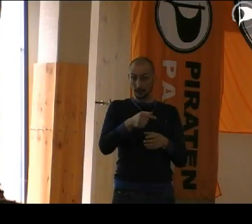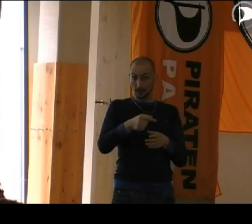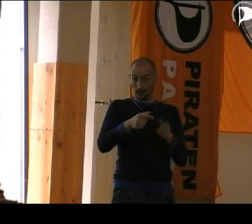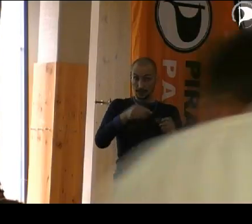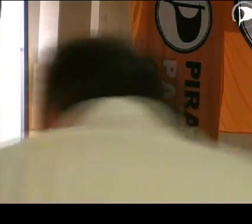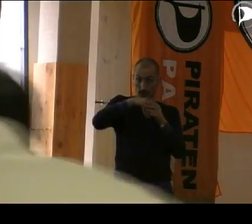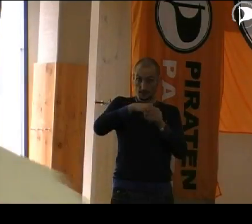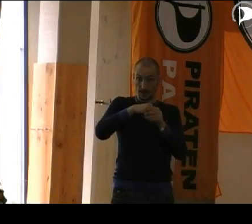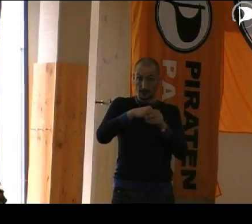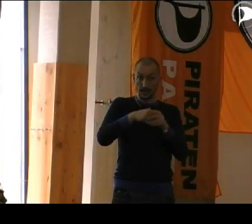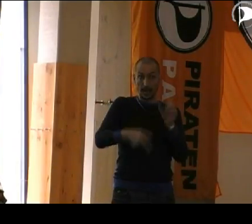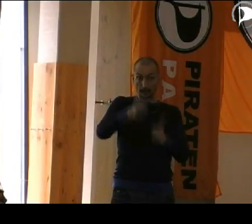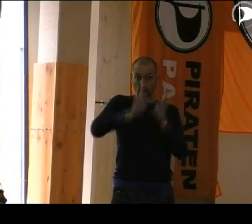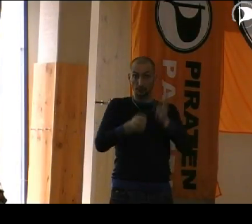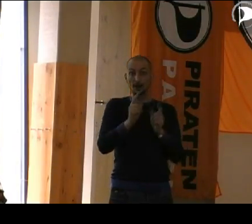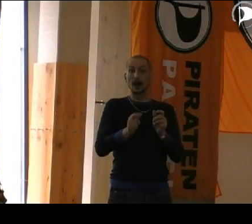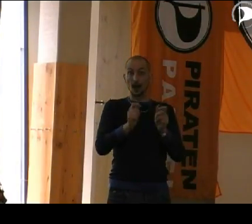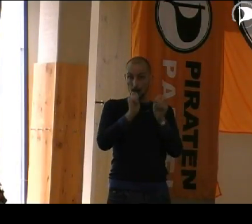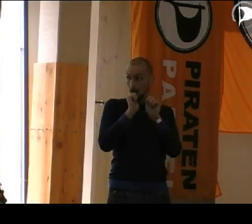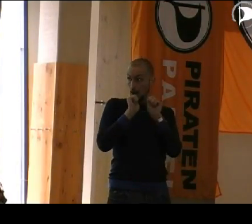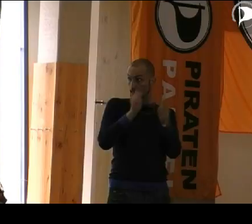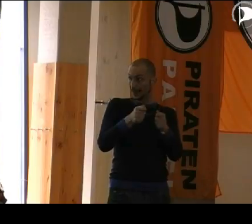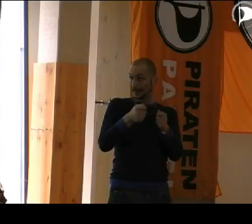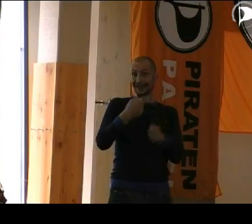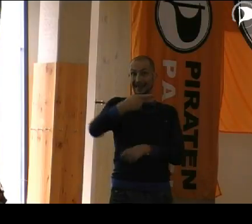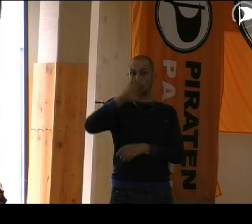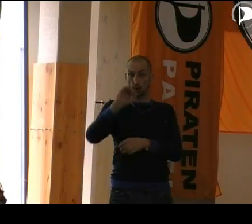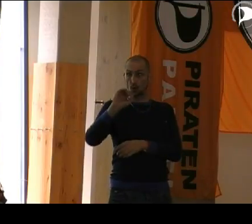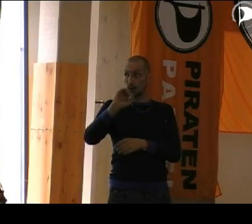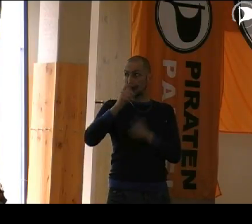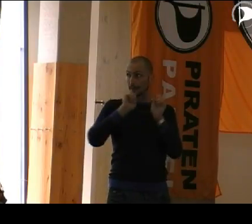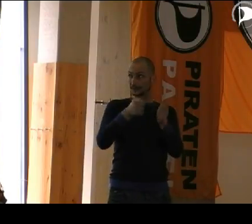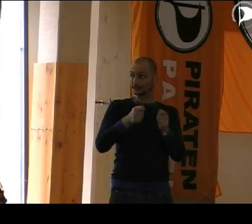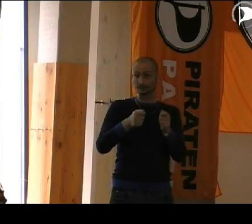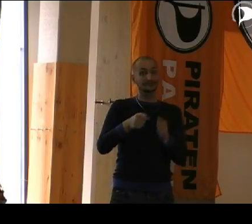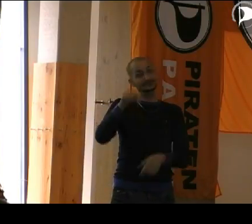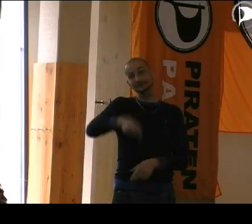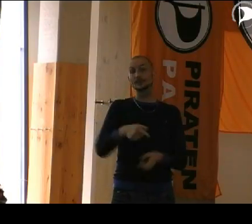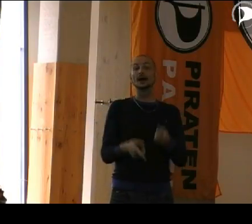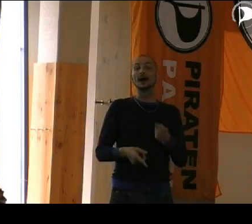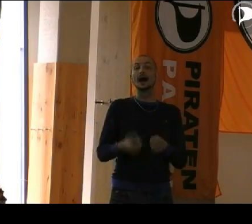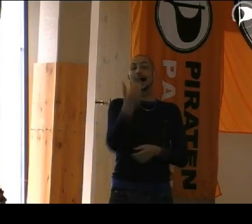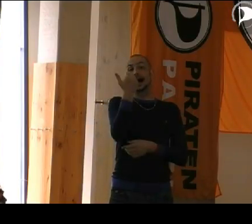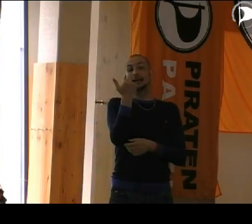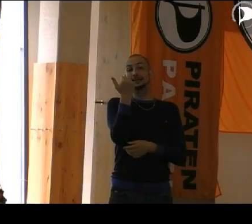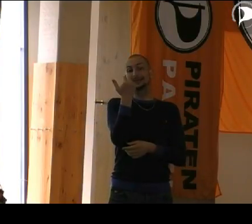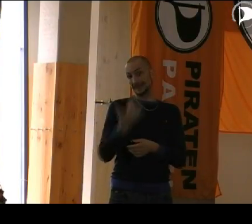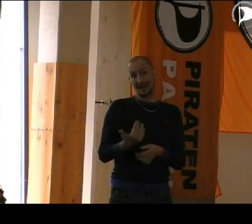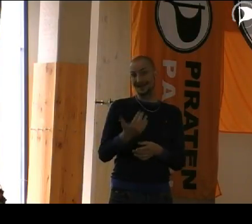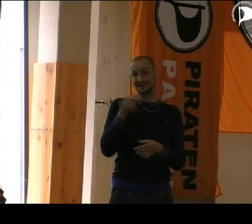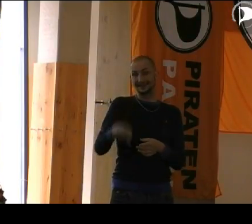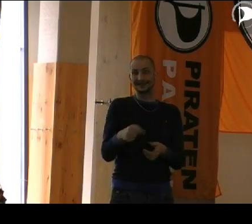aussehen würde ich auf die erträge des antriebs oder nicht sehen